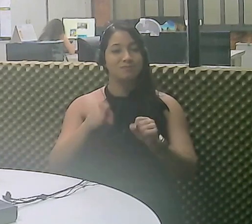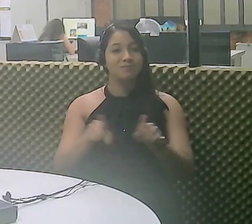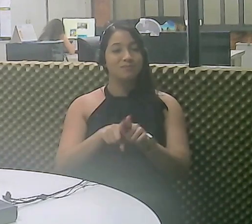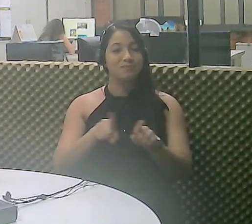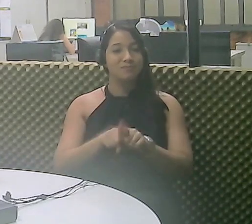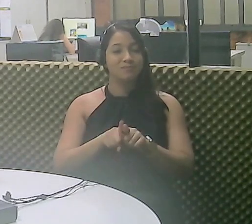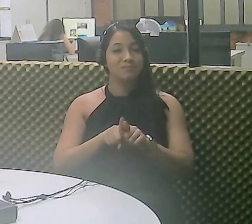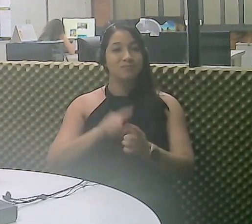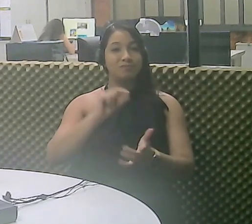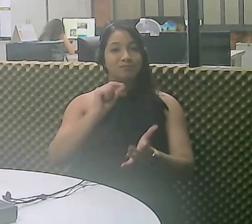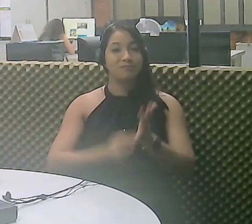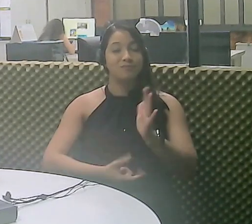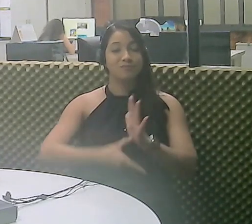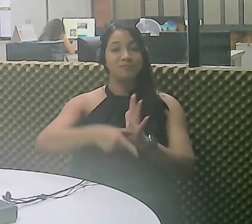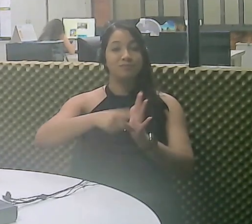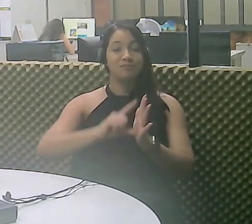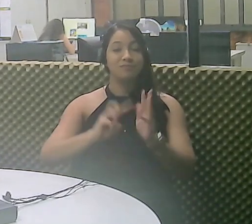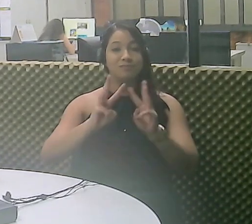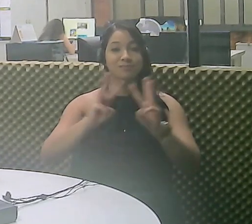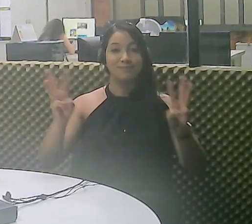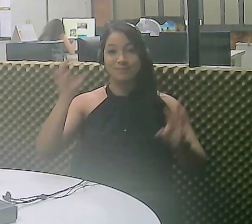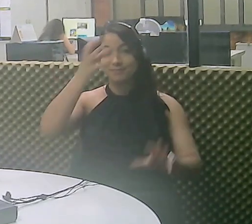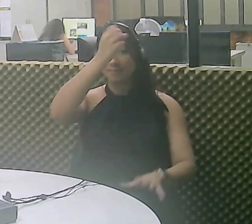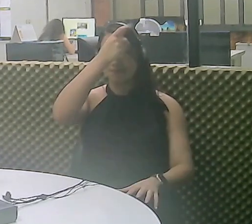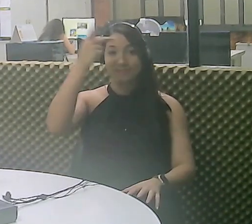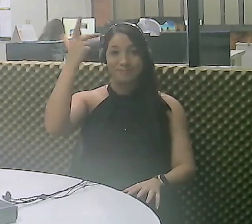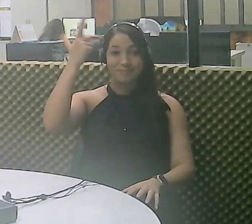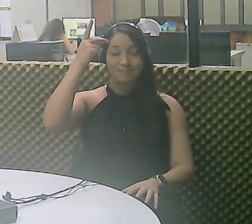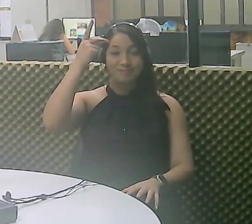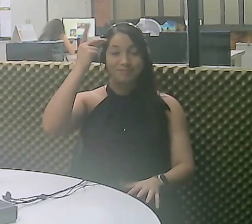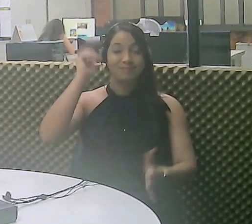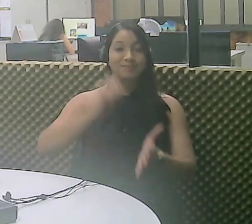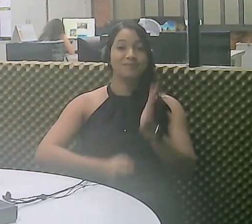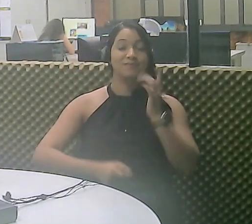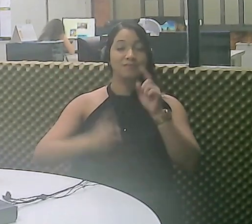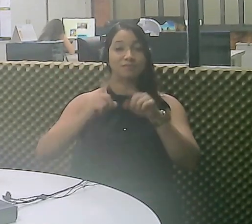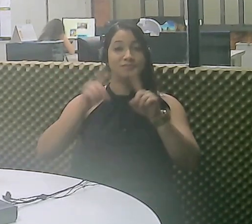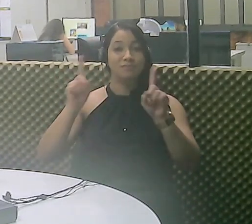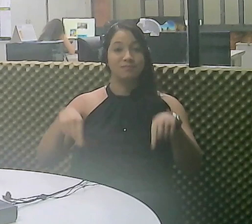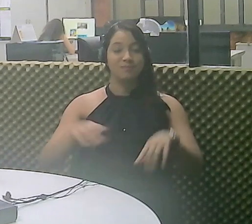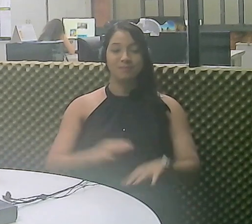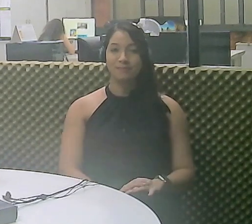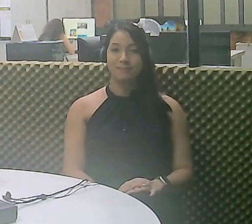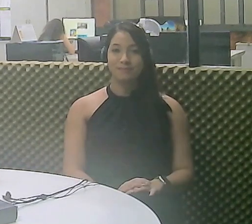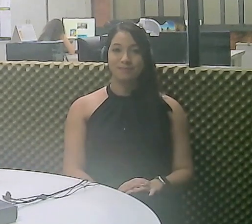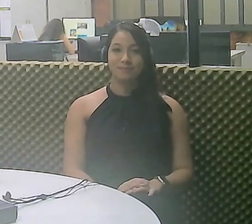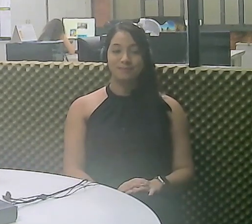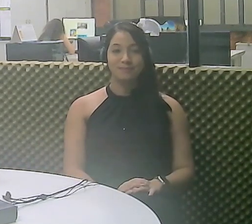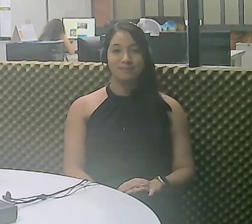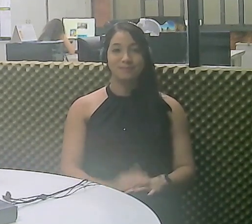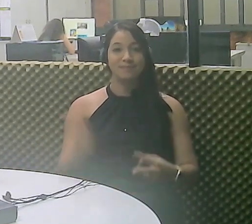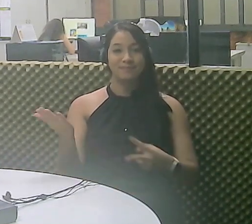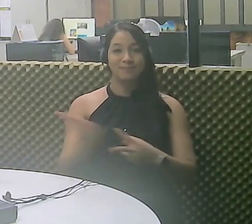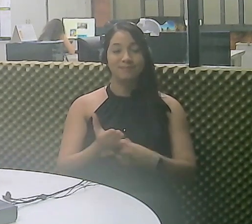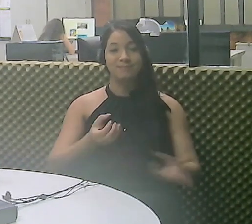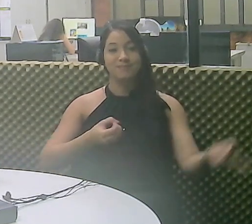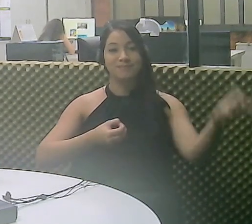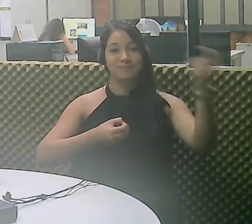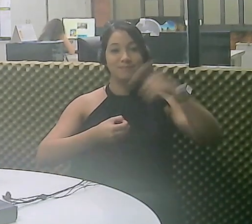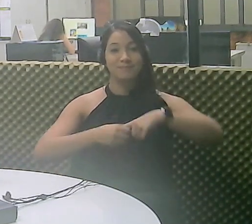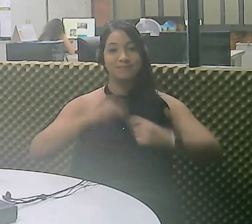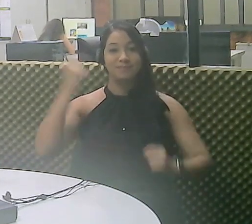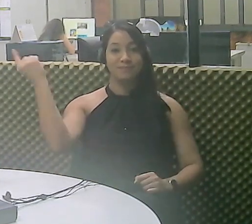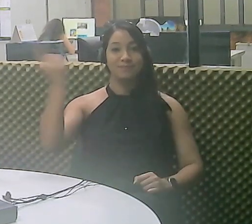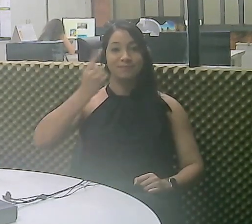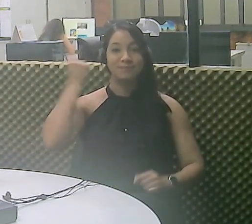podem realizar o pré-cadastro no portal da prefeitura pelo Cadastro do Trabalhador. Vamos para um breve intervalo